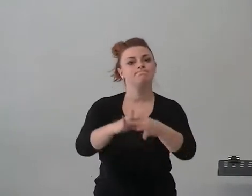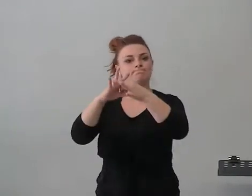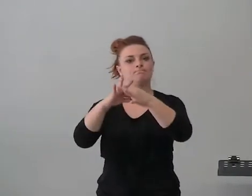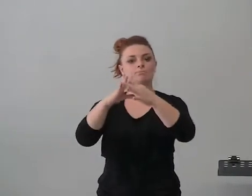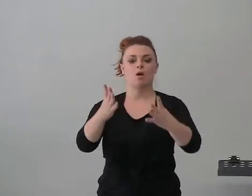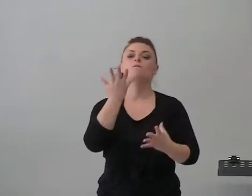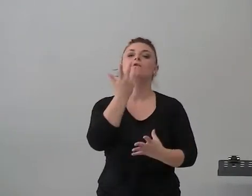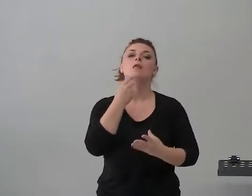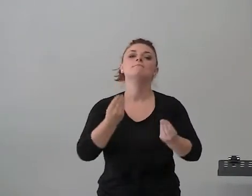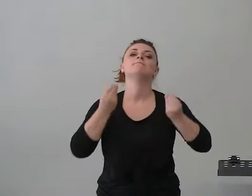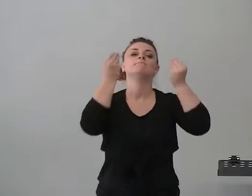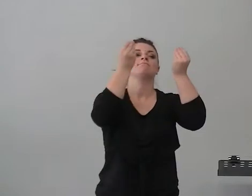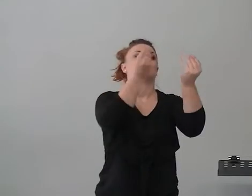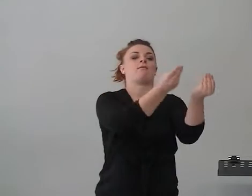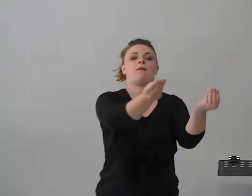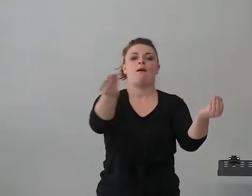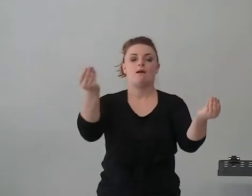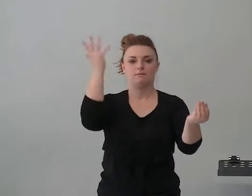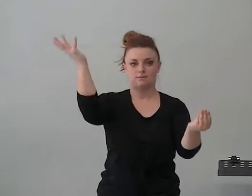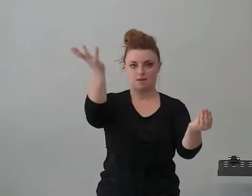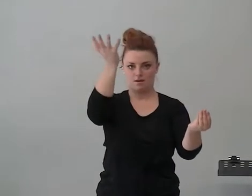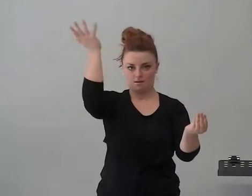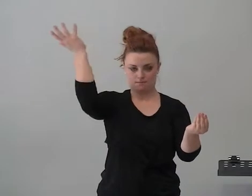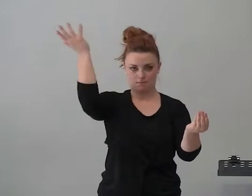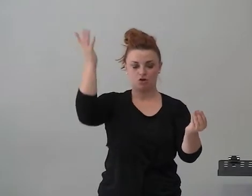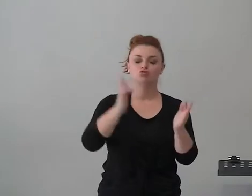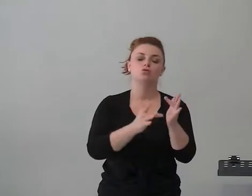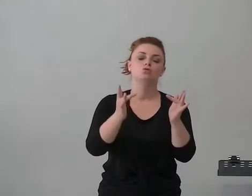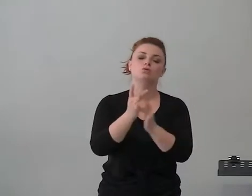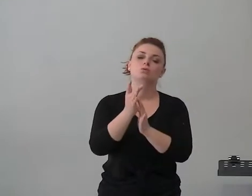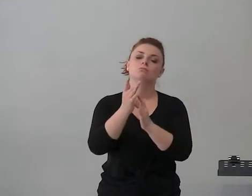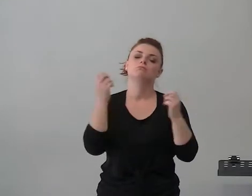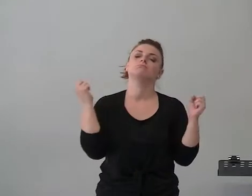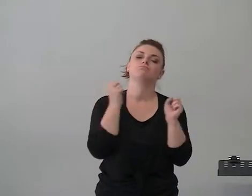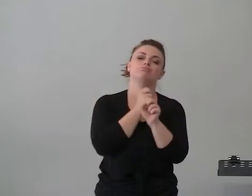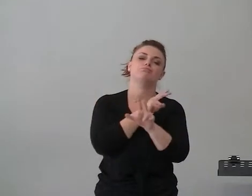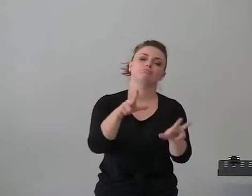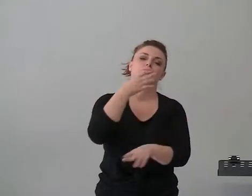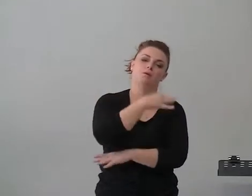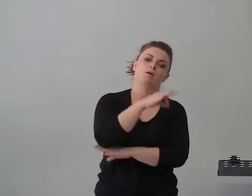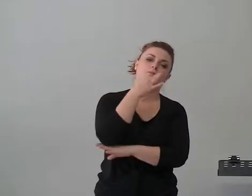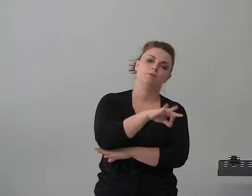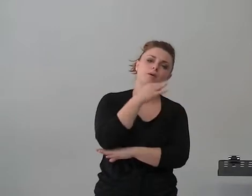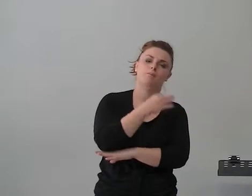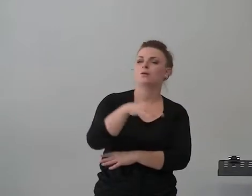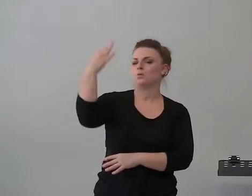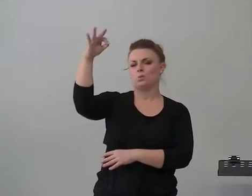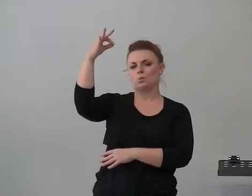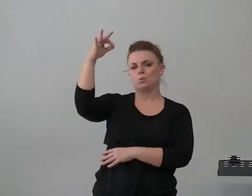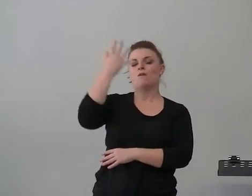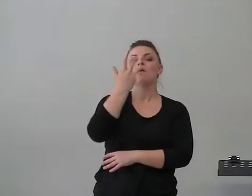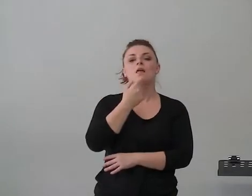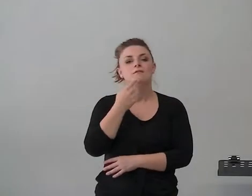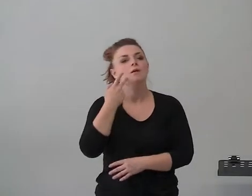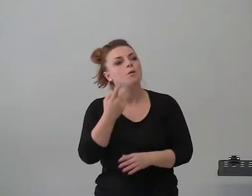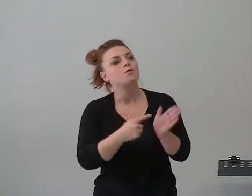un predicatore stupendo questo Gesù. Sapeva che dovevamo sperimentare questa maledizione che